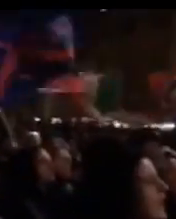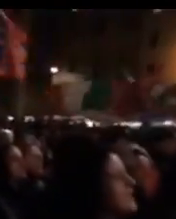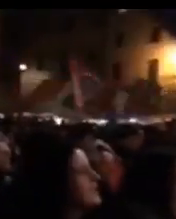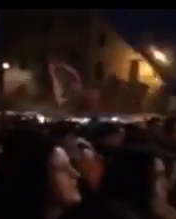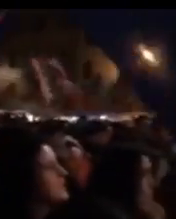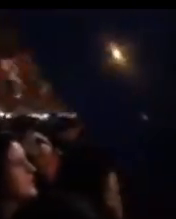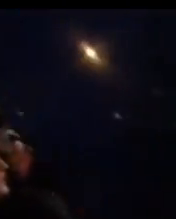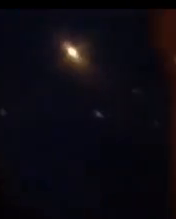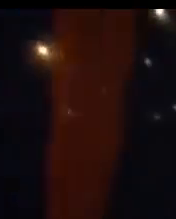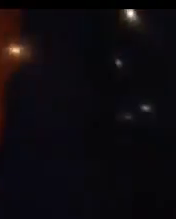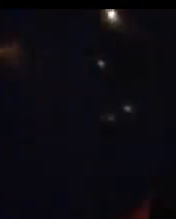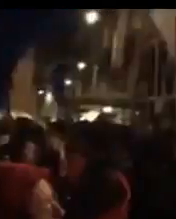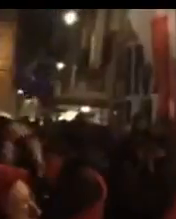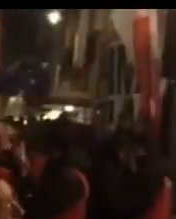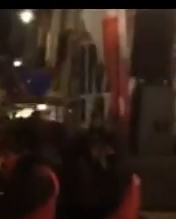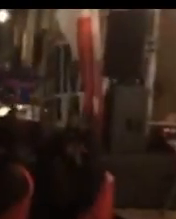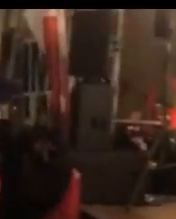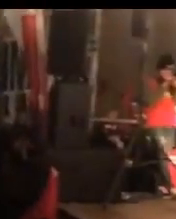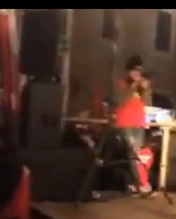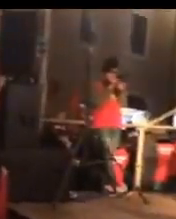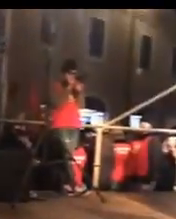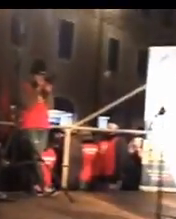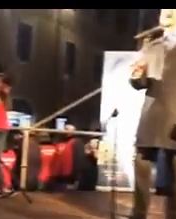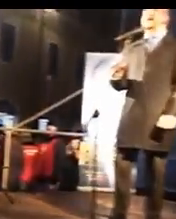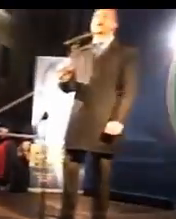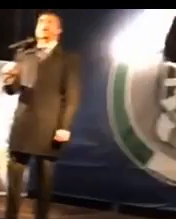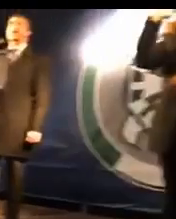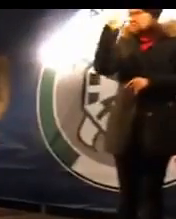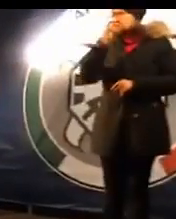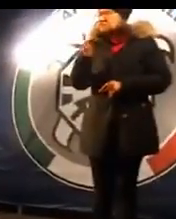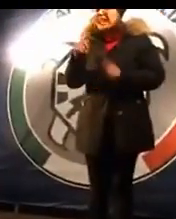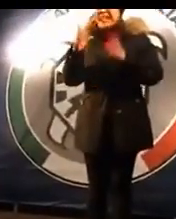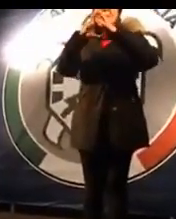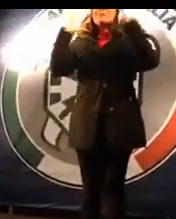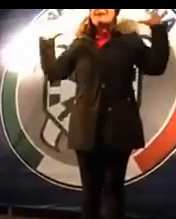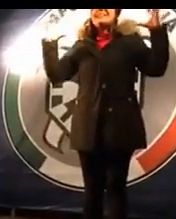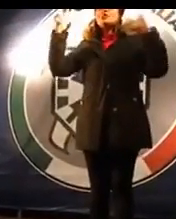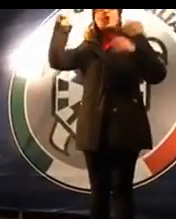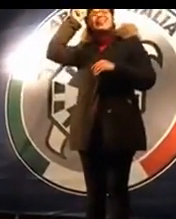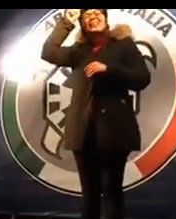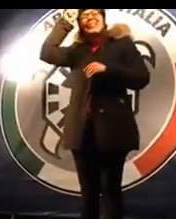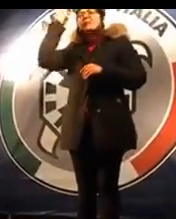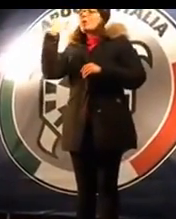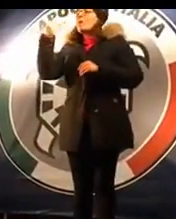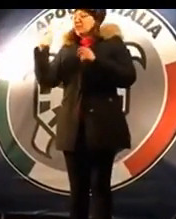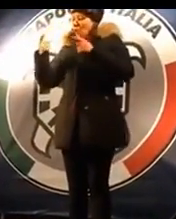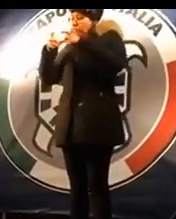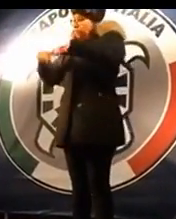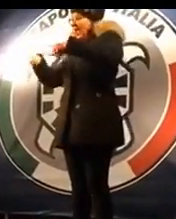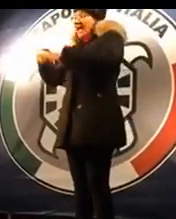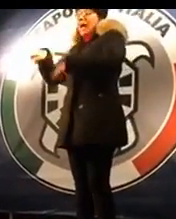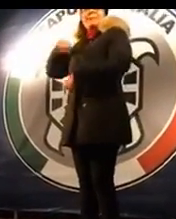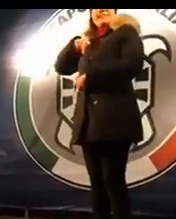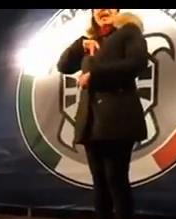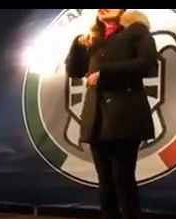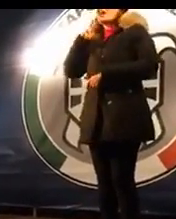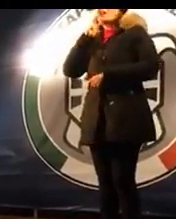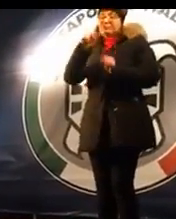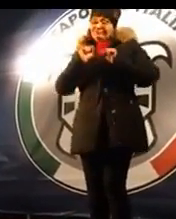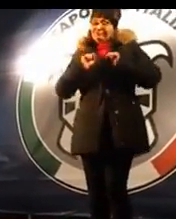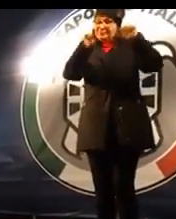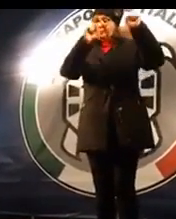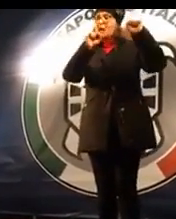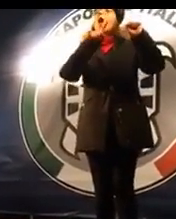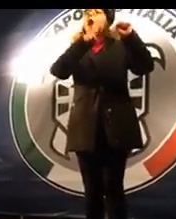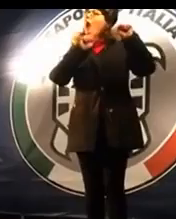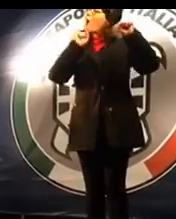amici tedeschi. Voi non sapete, ma gli imprenditori tedeschi quando ricevono un no da una banca privata possono rivolgersi a un istituto